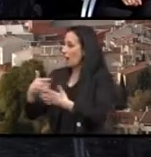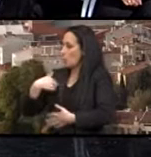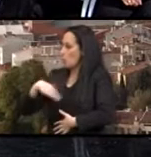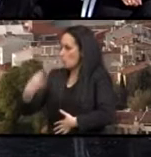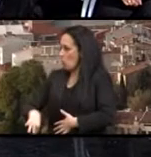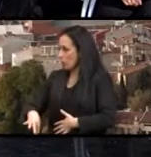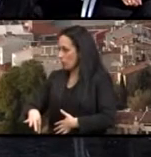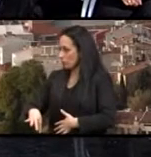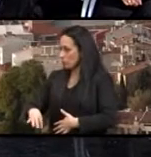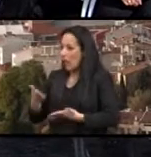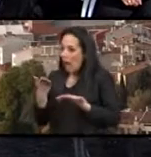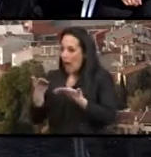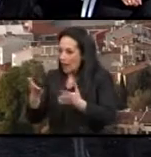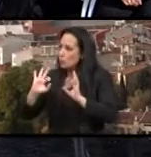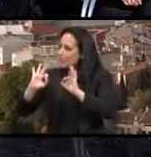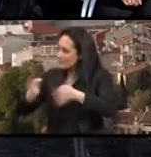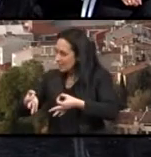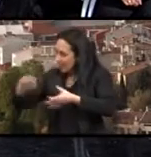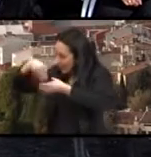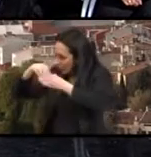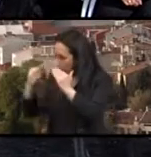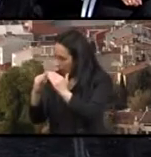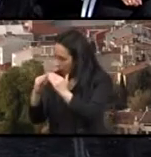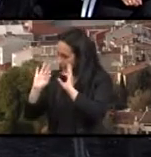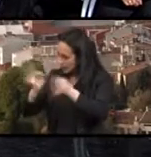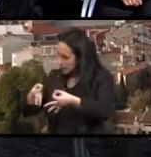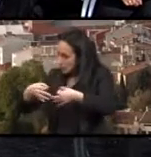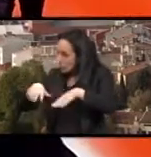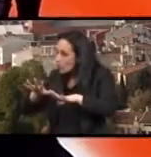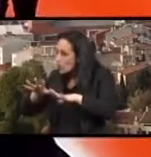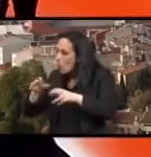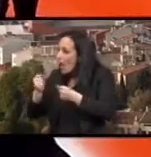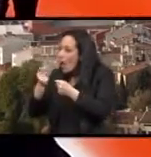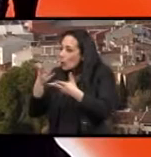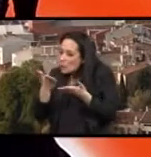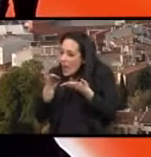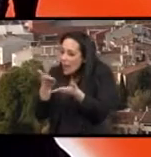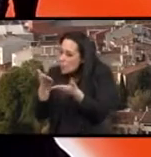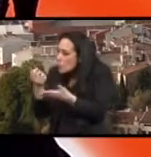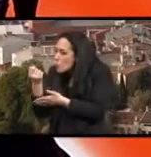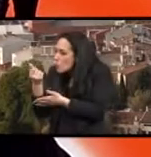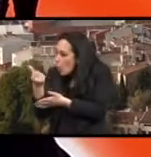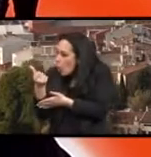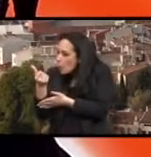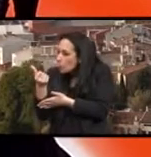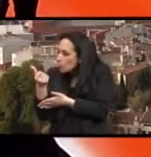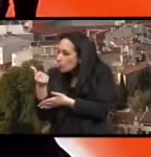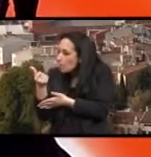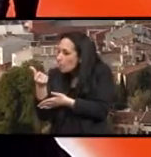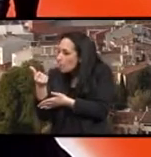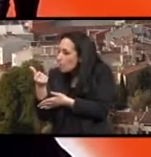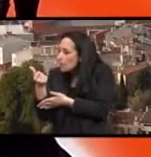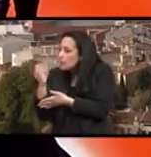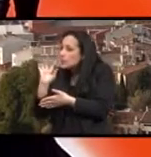sí, a veure, sí, amb ajuda, però que pot ser que les petites ajudes, no sé, si